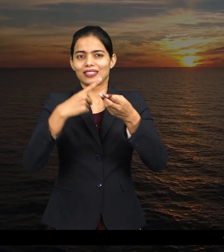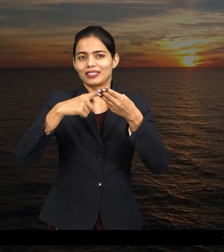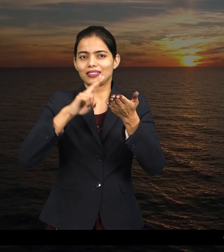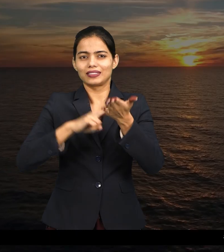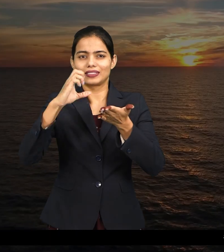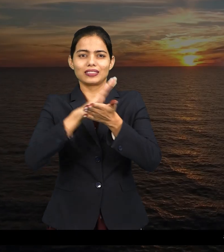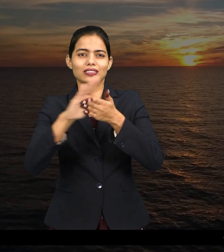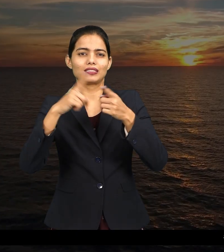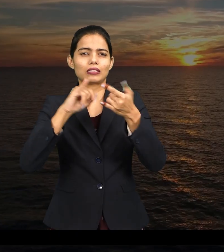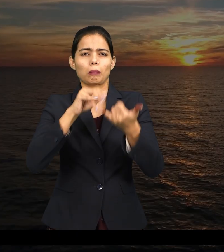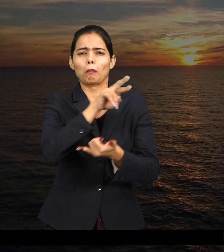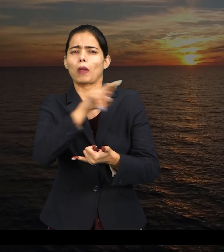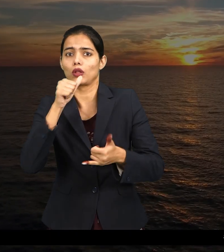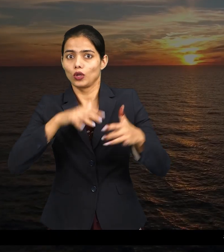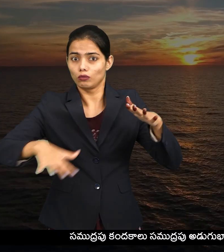కందకాలు,